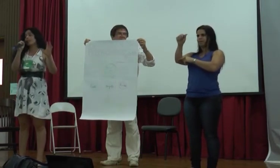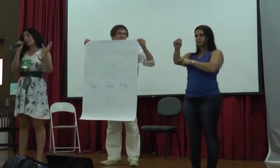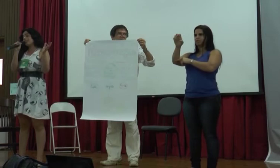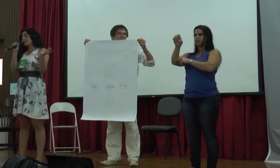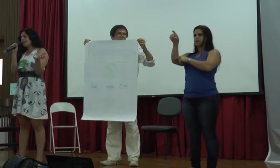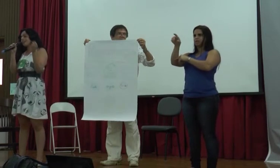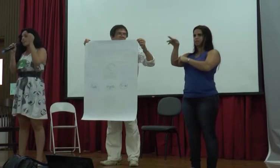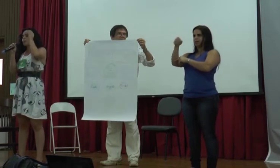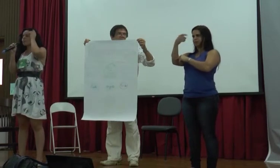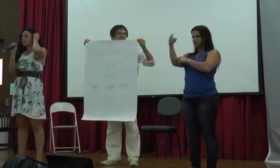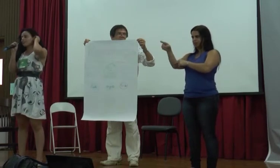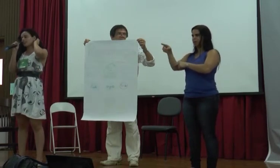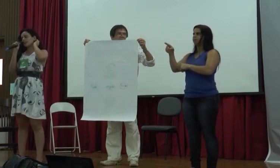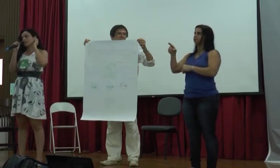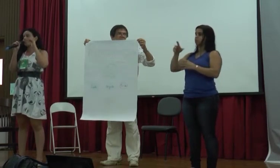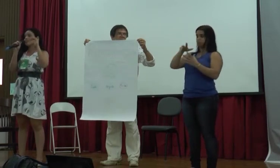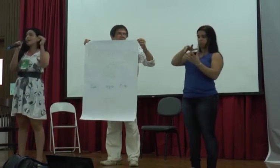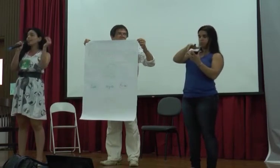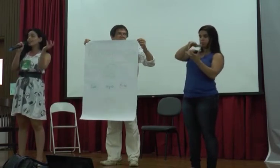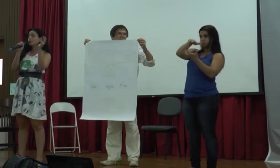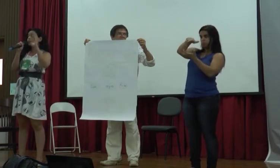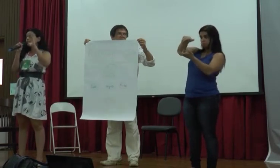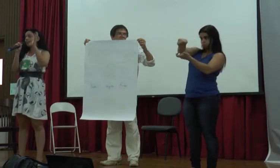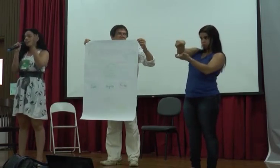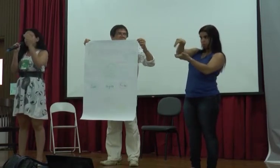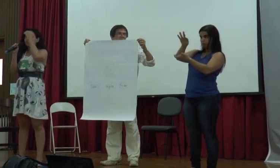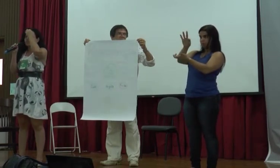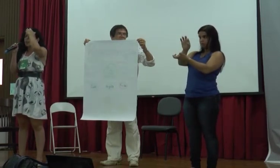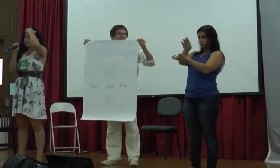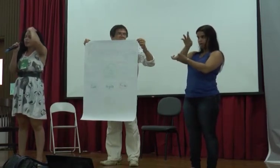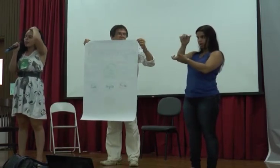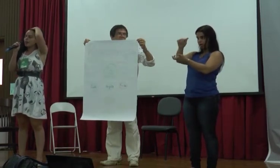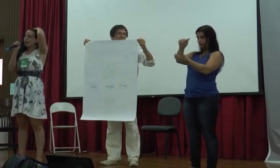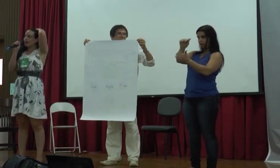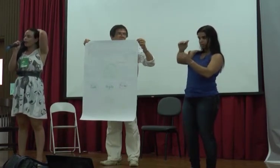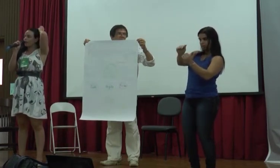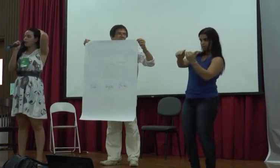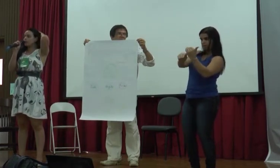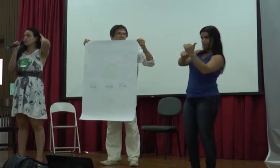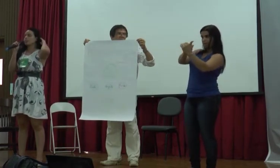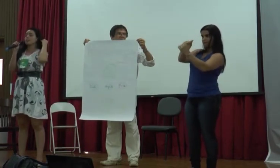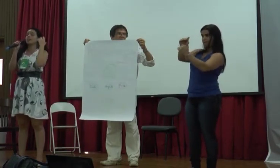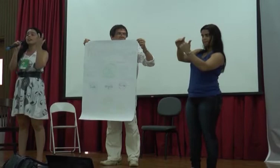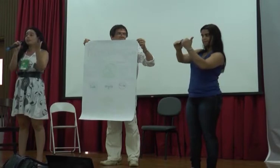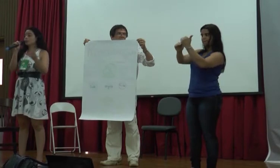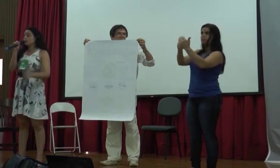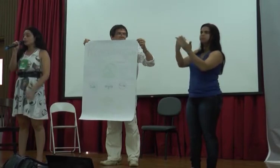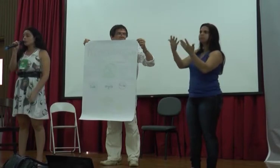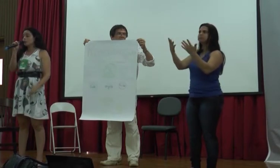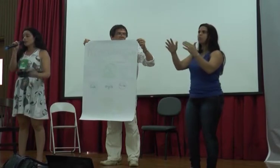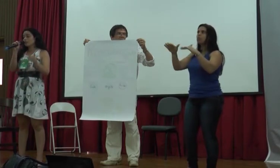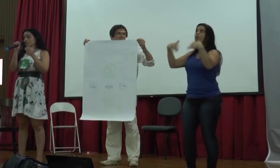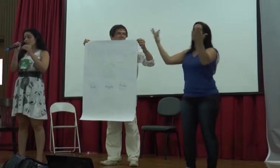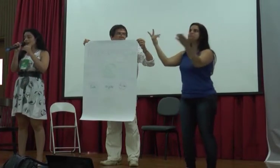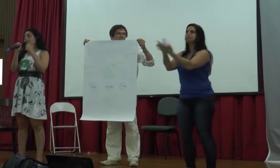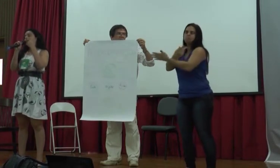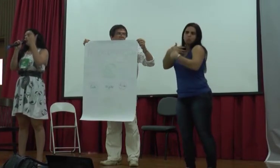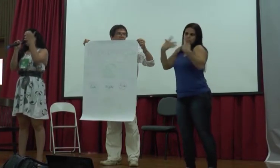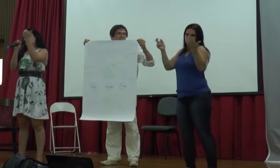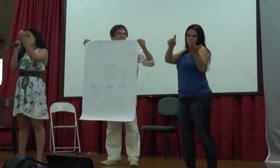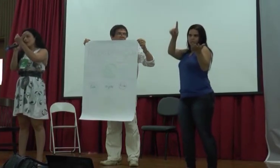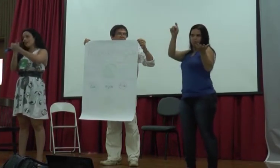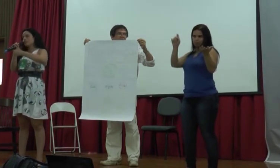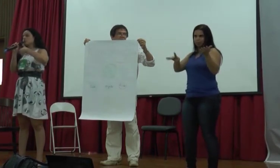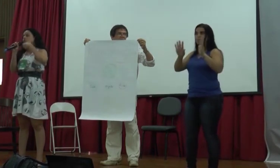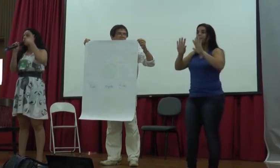o planeta Terra está passando, tá saindo, né? Ainda não se sabe a partir de que ano e tudo mais, mas está